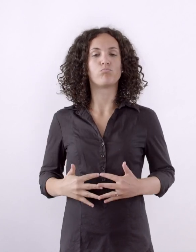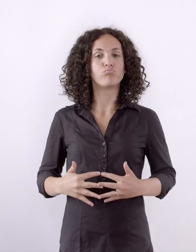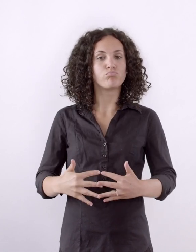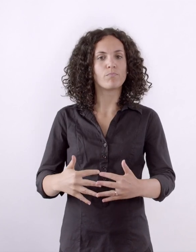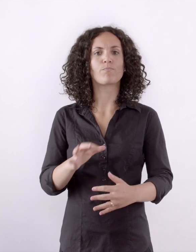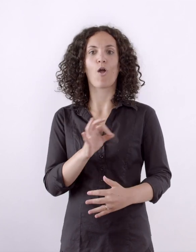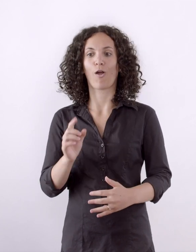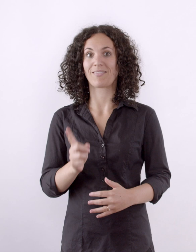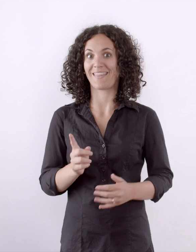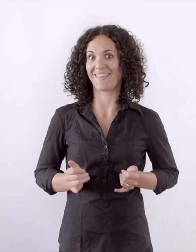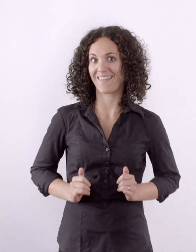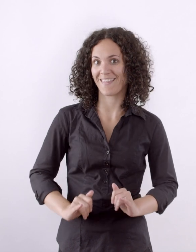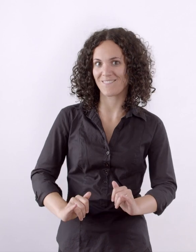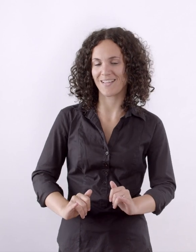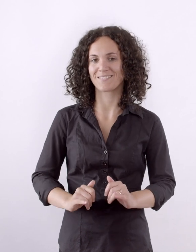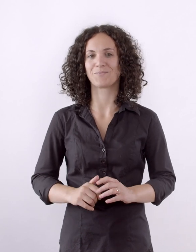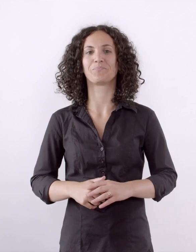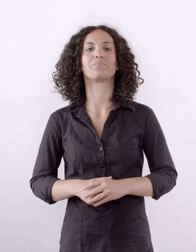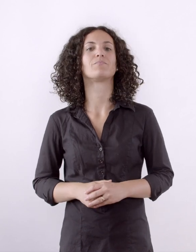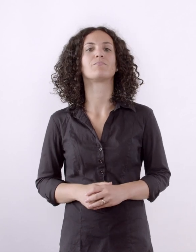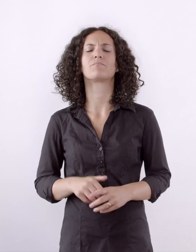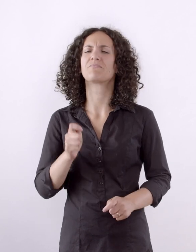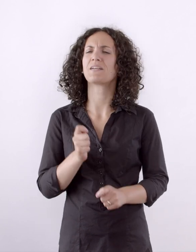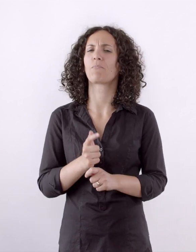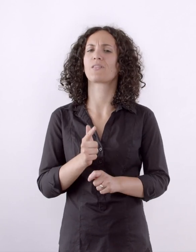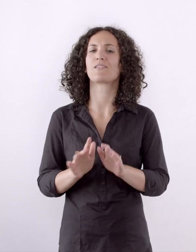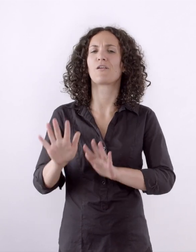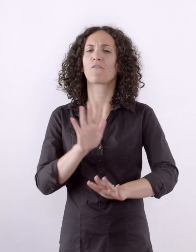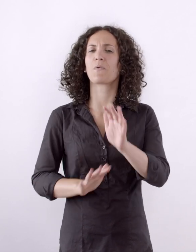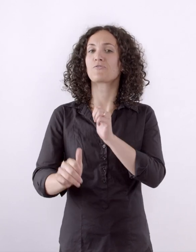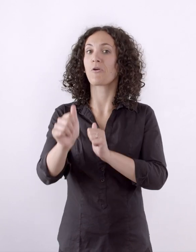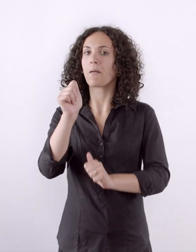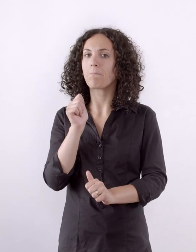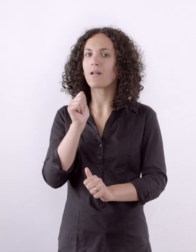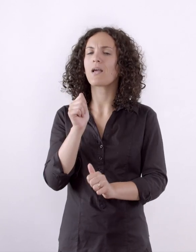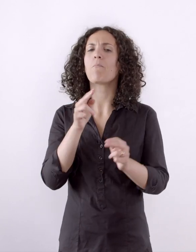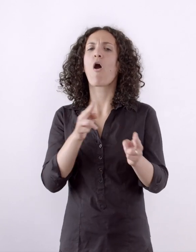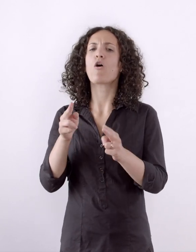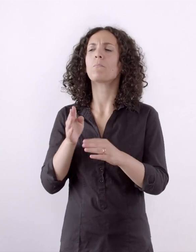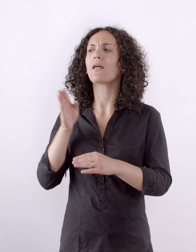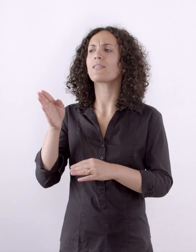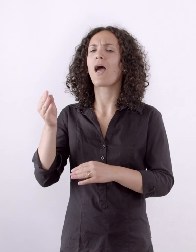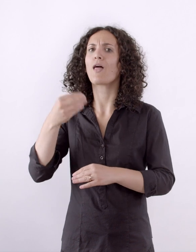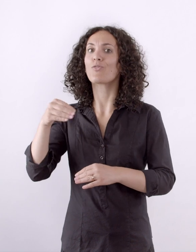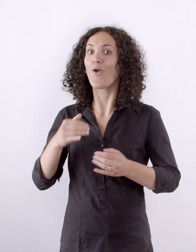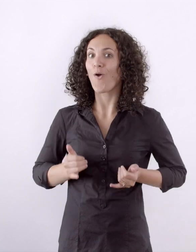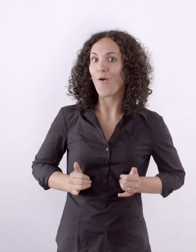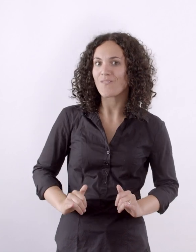prima possibile, sia a termine sia durante la gravidanza. L'importante è sempre informarsi in anticipo e scegliere